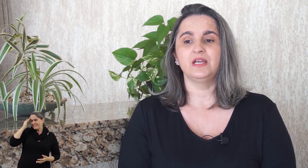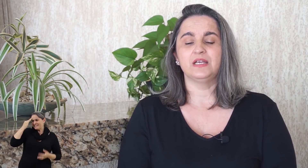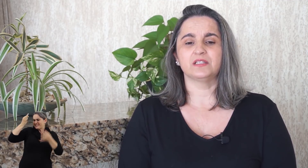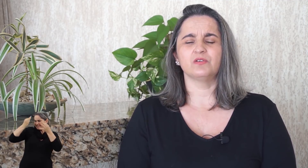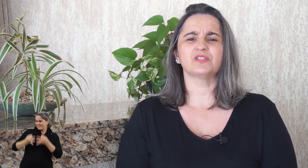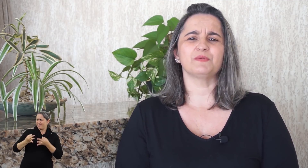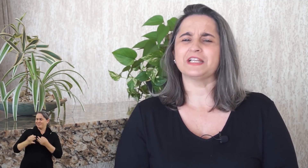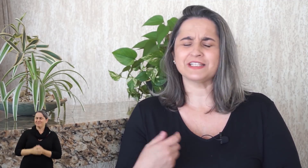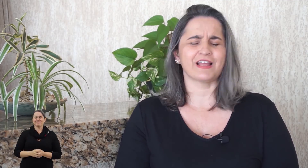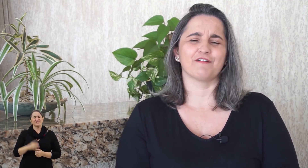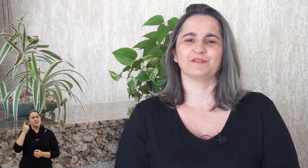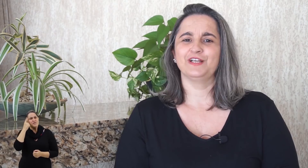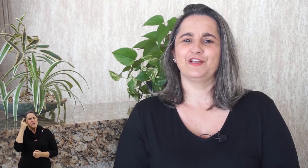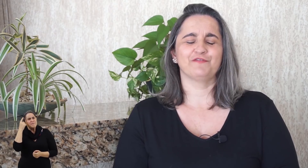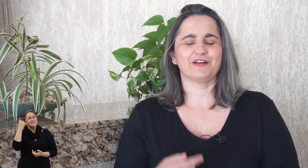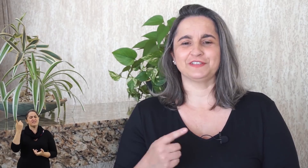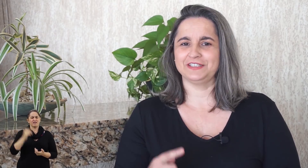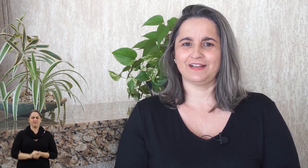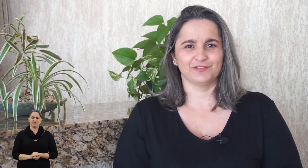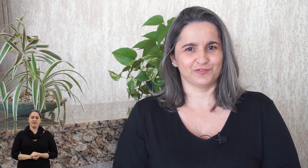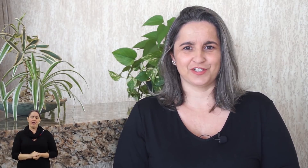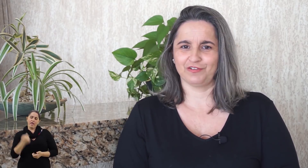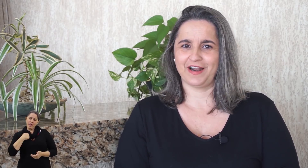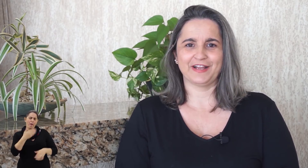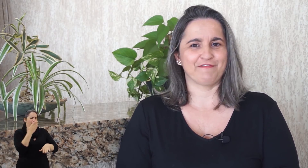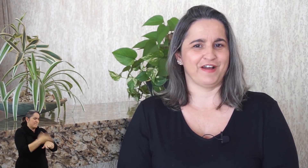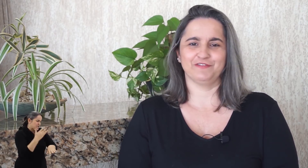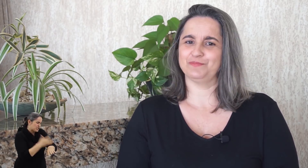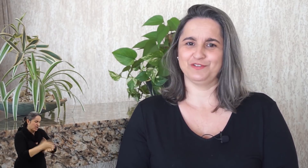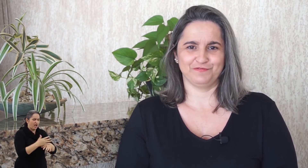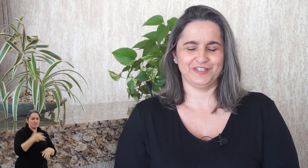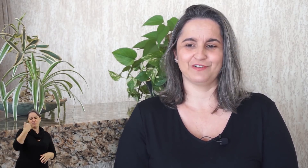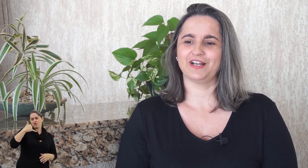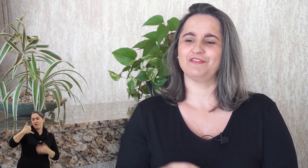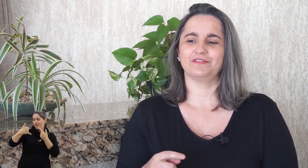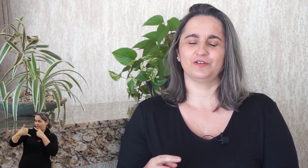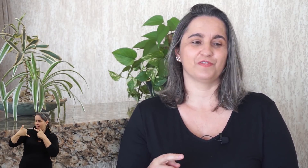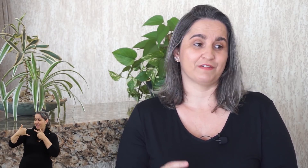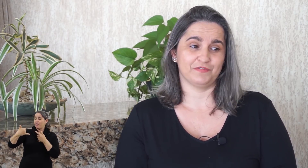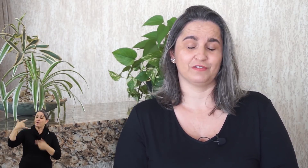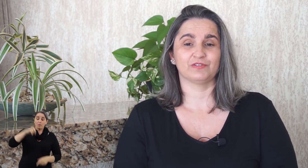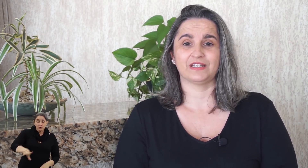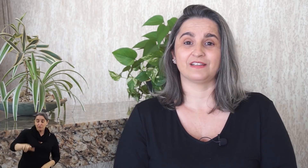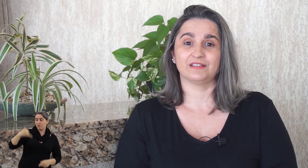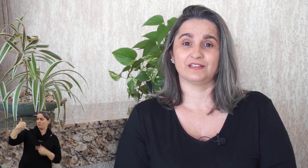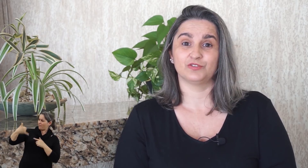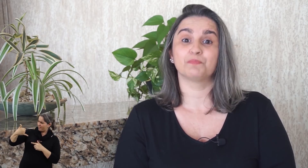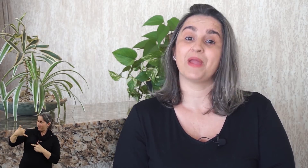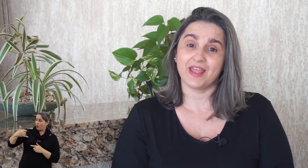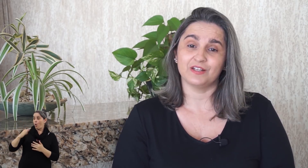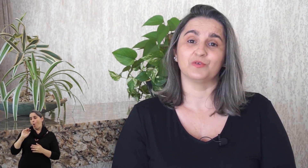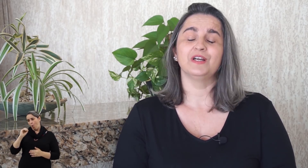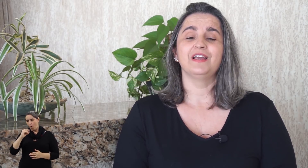corretamente. Então eu sempre testava. Eu ficava treinando no celular, gravava, depois eu via, eu ficava vendo